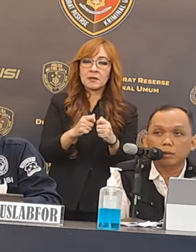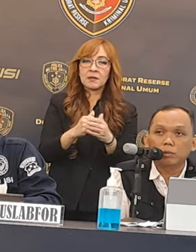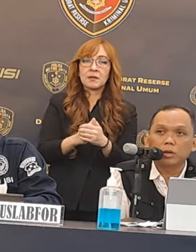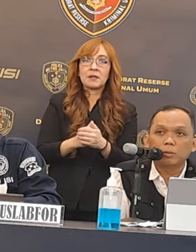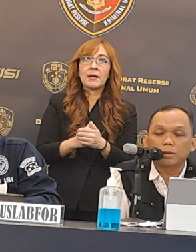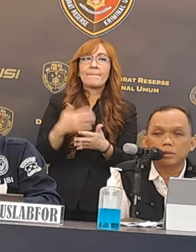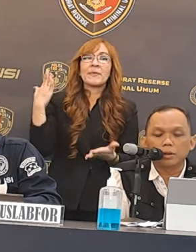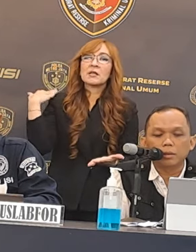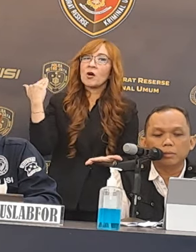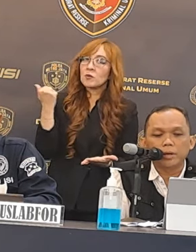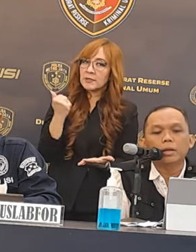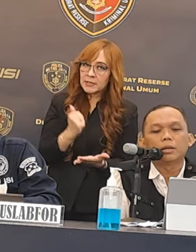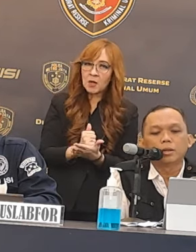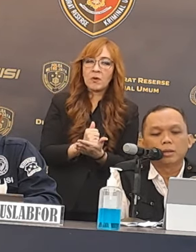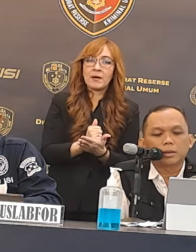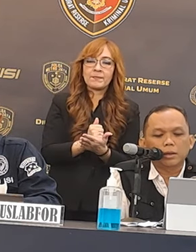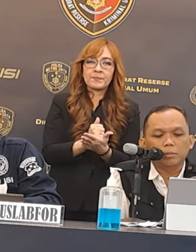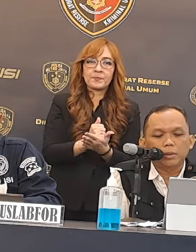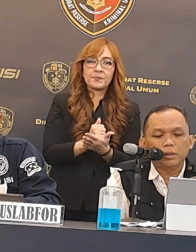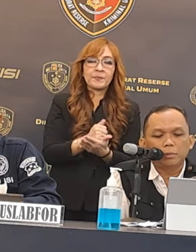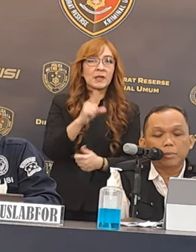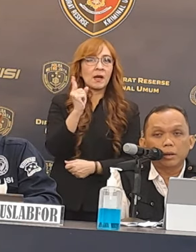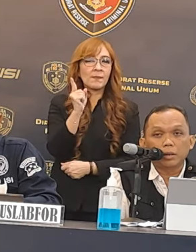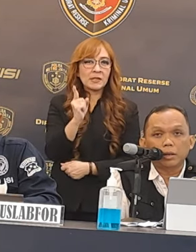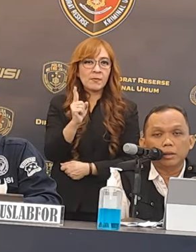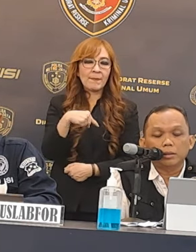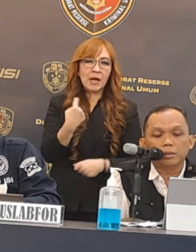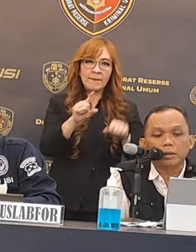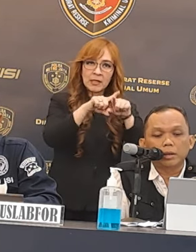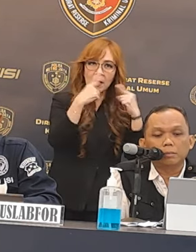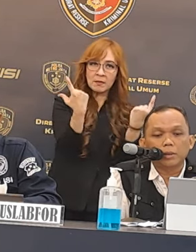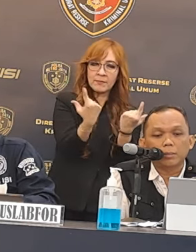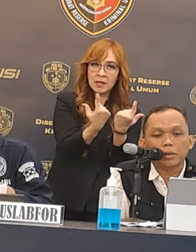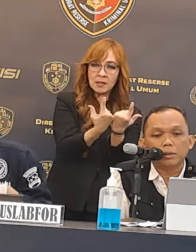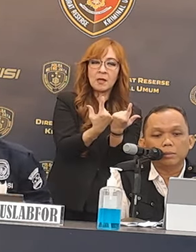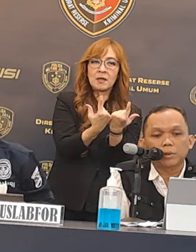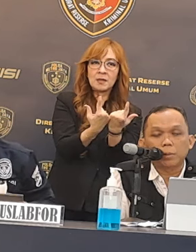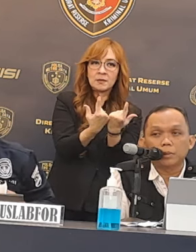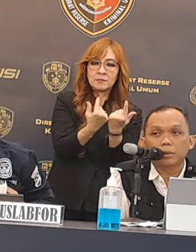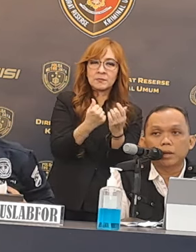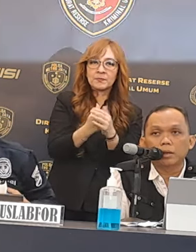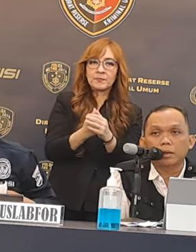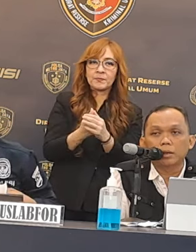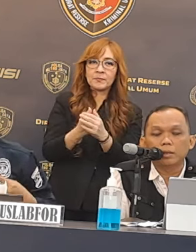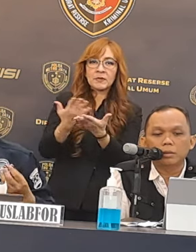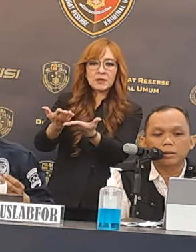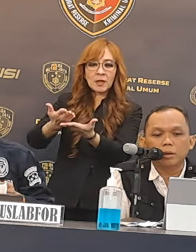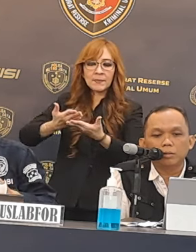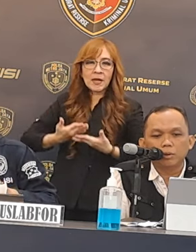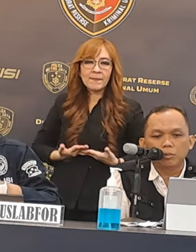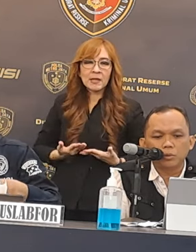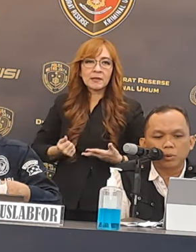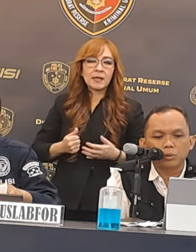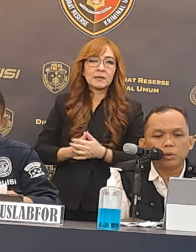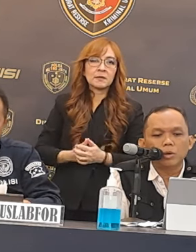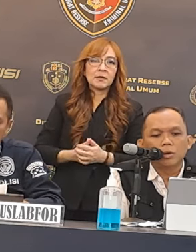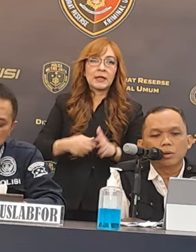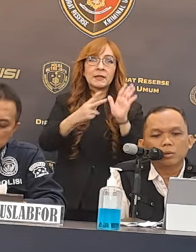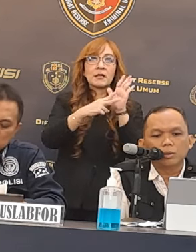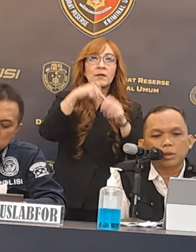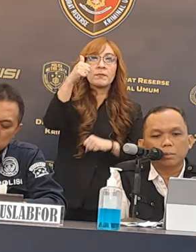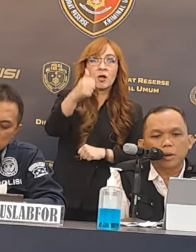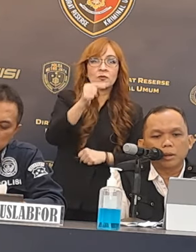kami bertanggung jawabkan secara ilmiah karena kami lembaga yang memang mendapatkan akreditasi di tahun